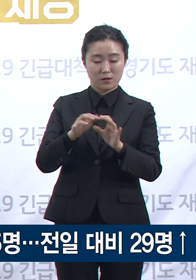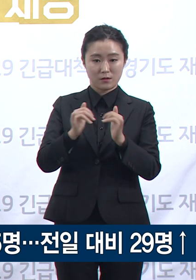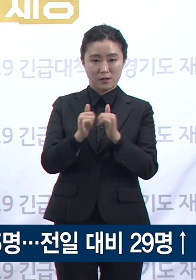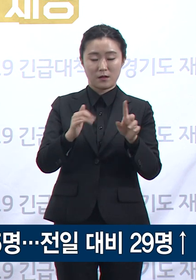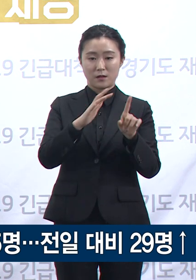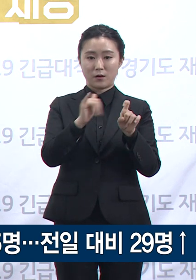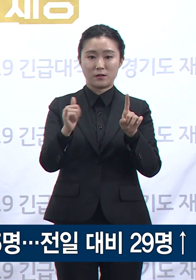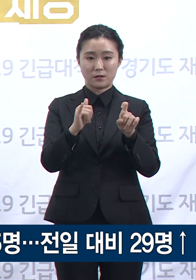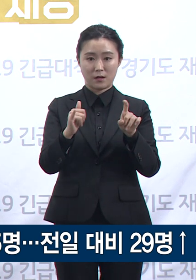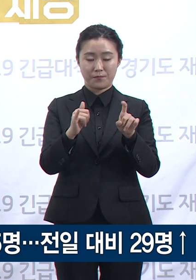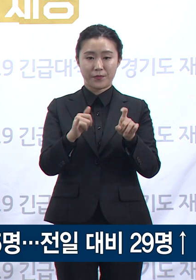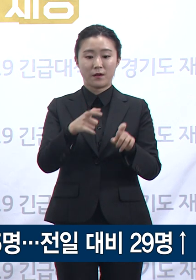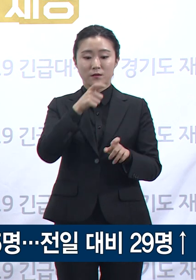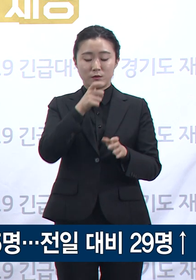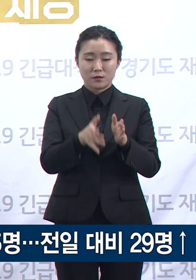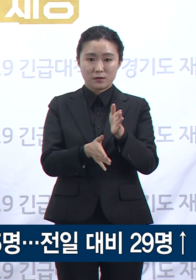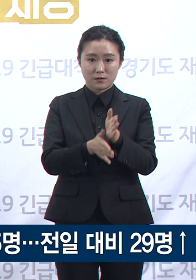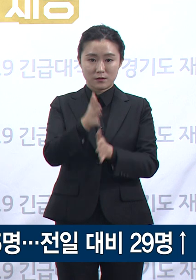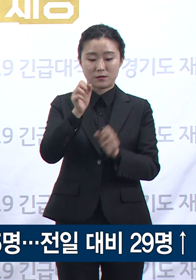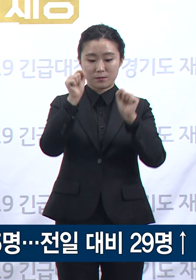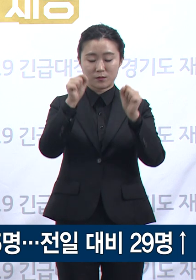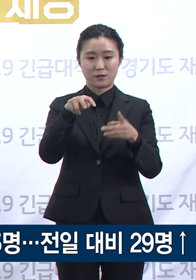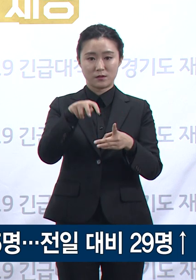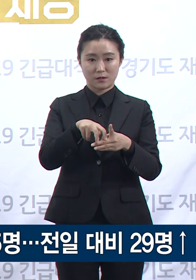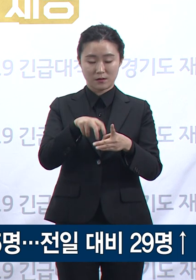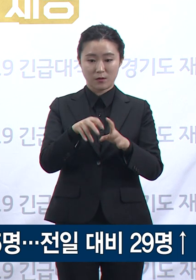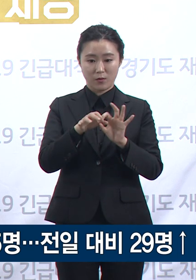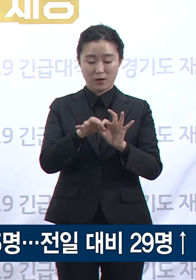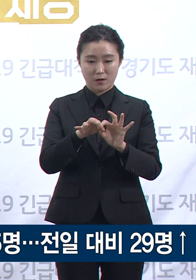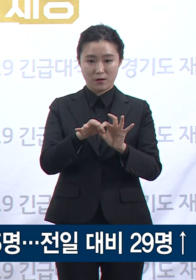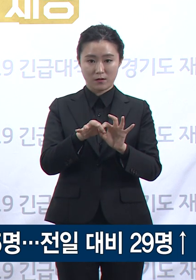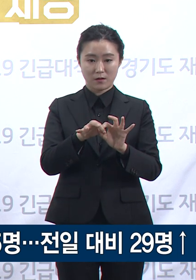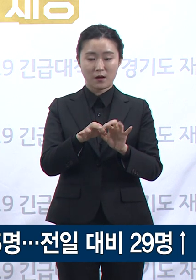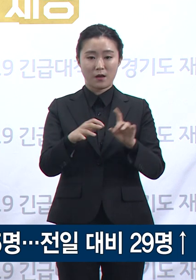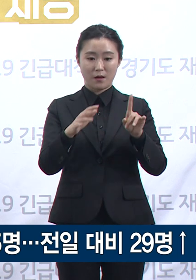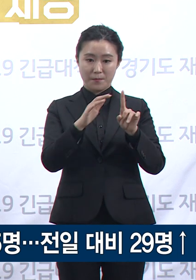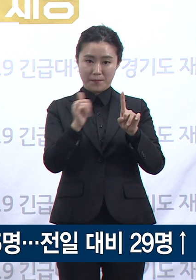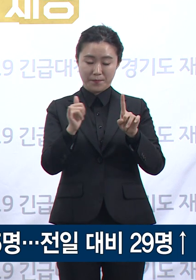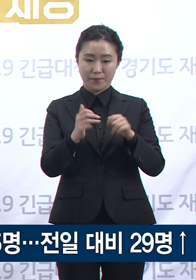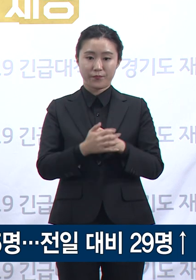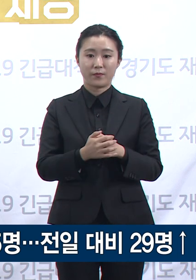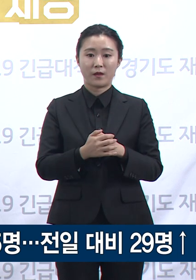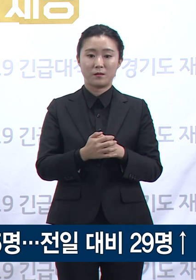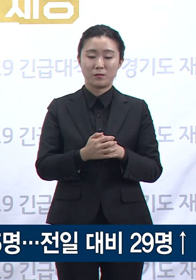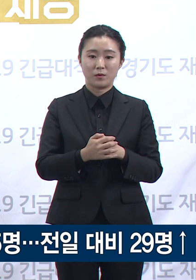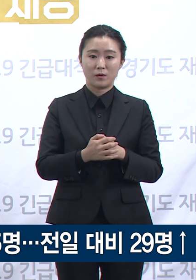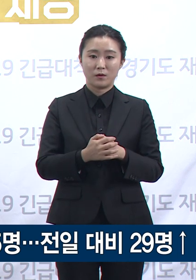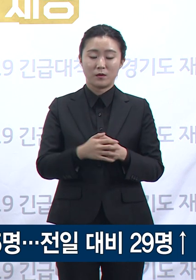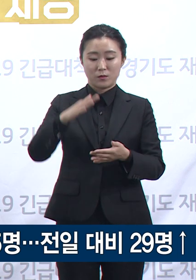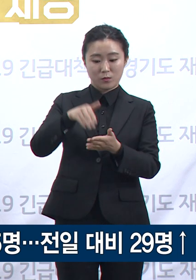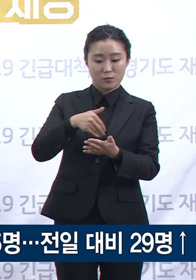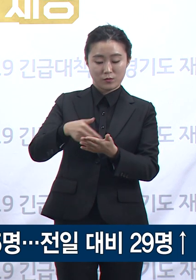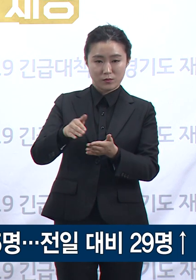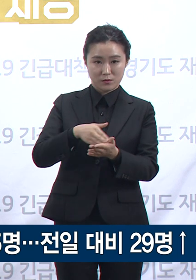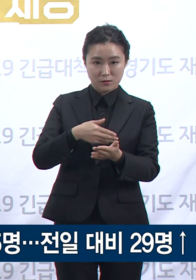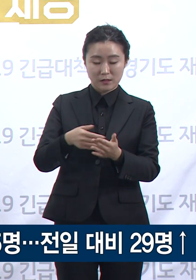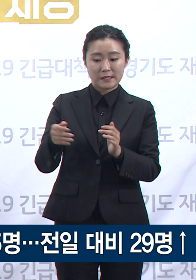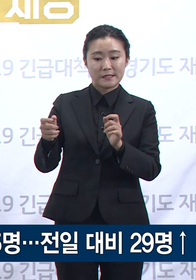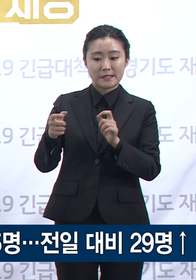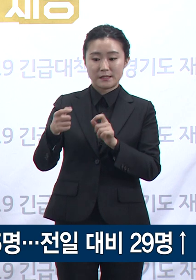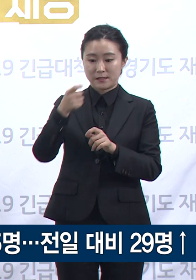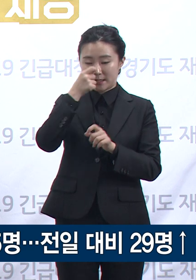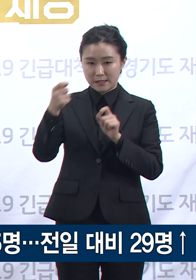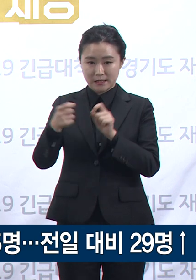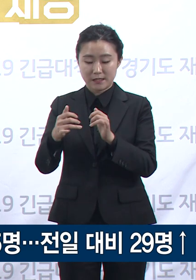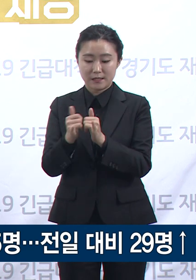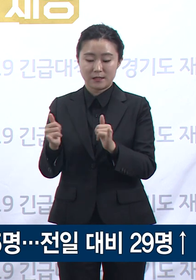1명, 동두천시 동네의 친구들 모임 관련된 4명 등총 29명입니다. 이중